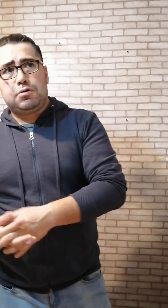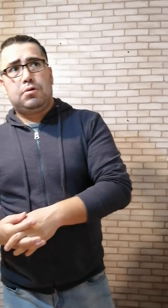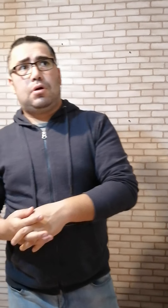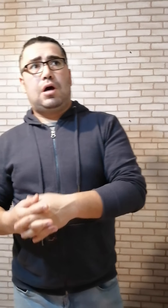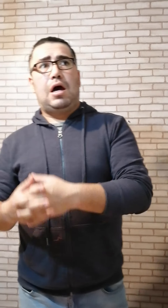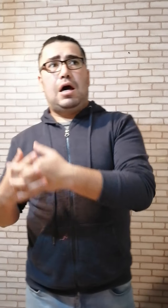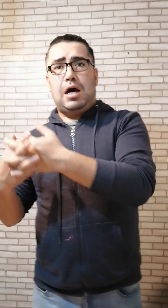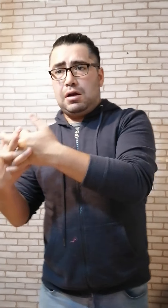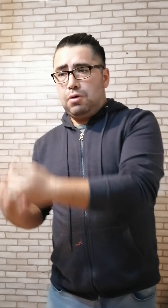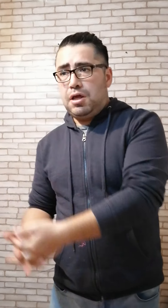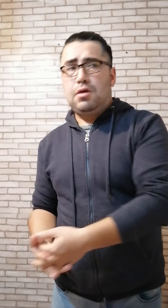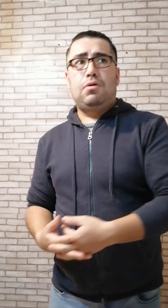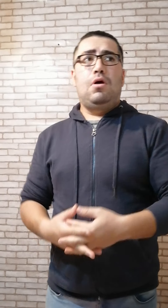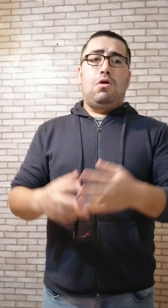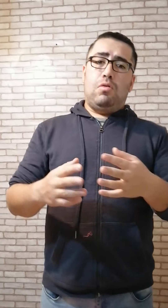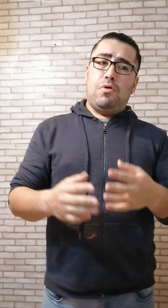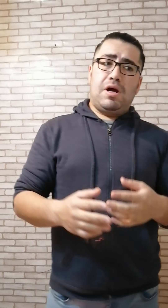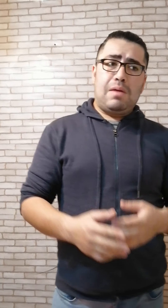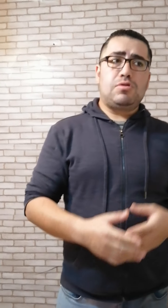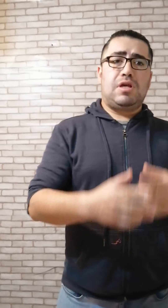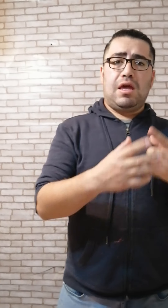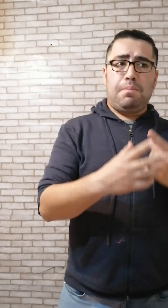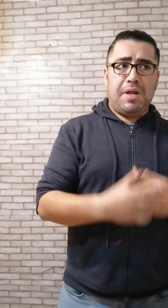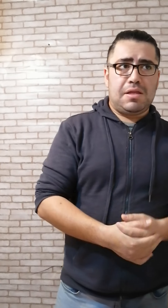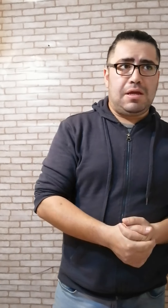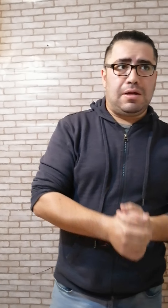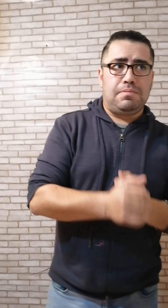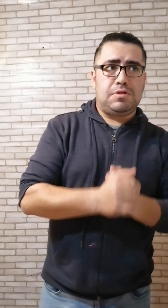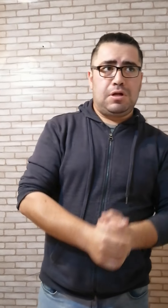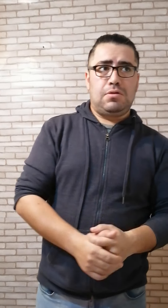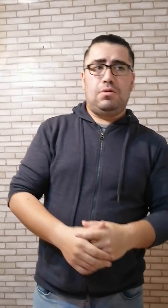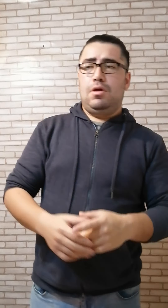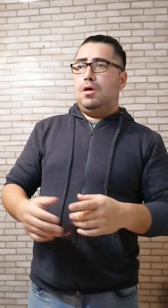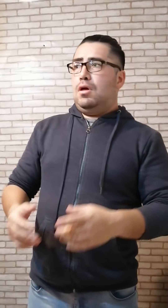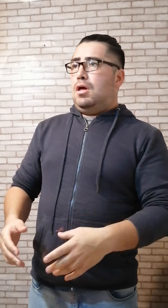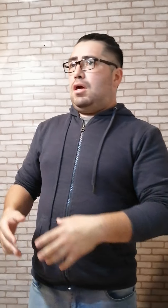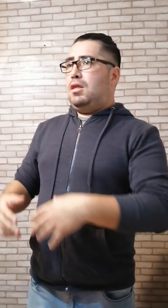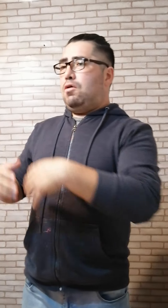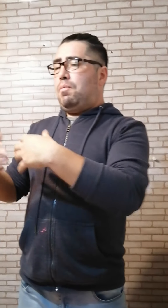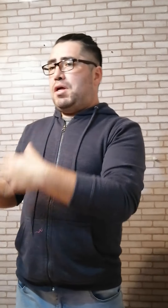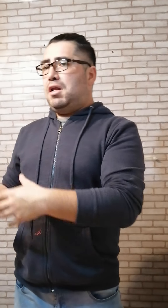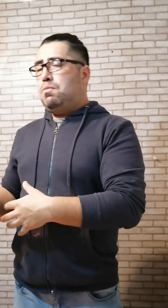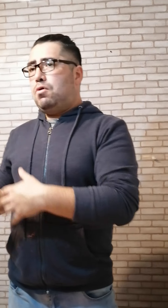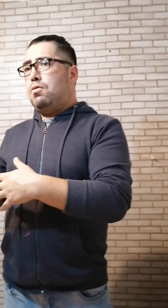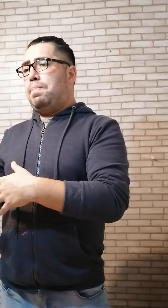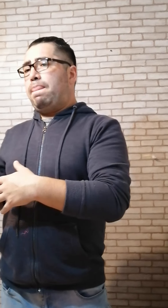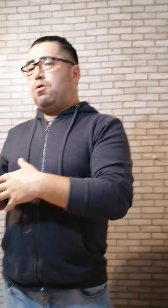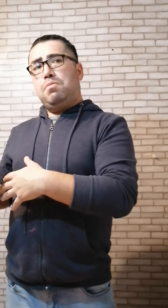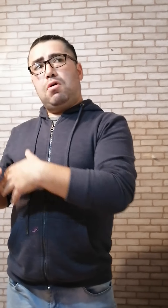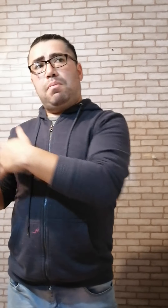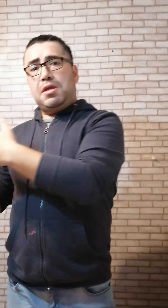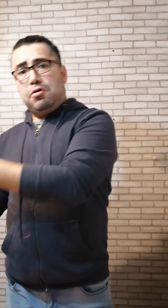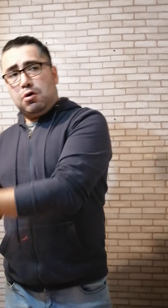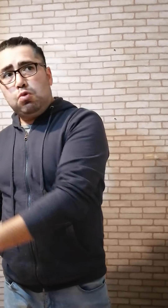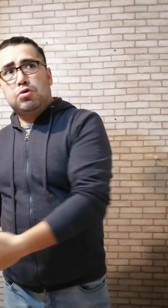al colegio lo pongamos en práctica cierto este compañerismo con mi compañero de curso